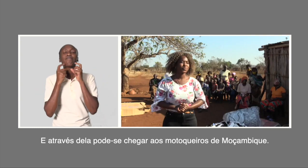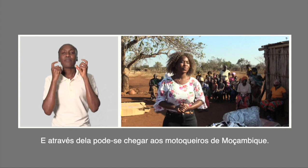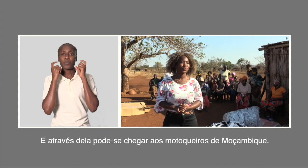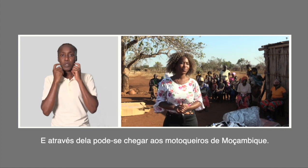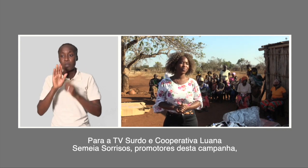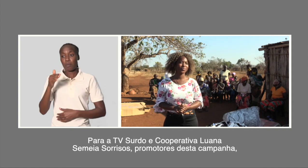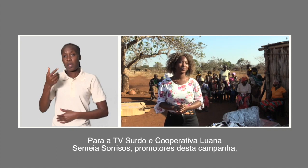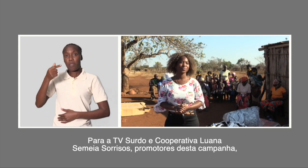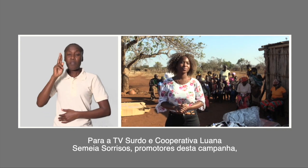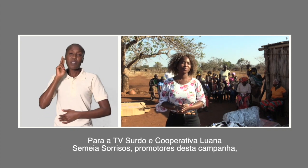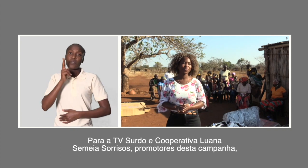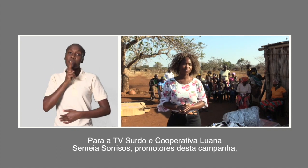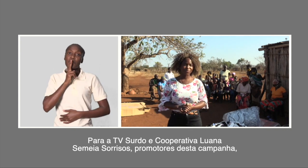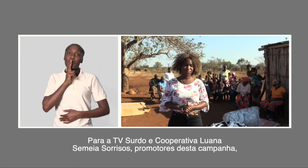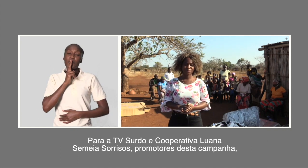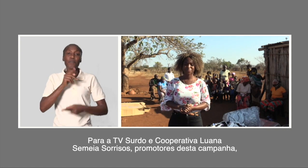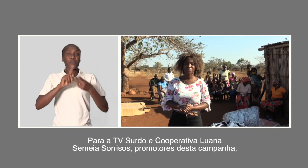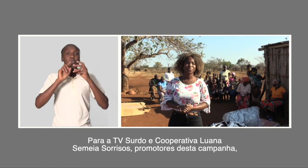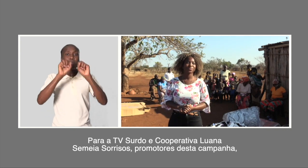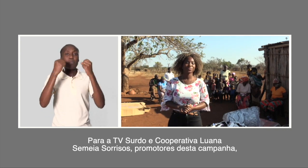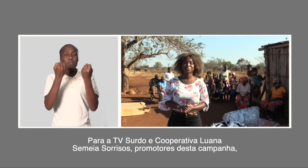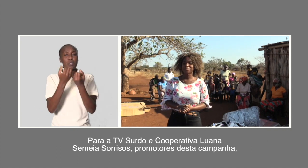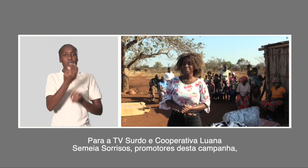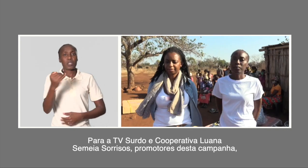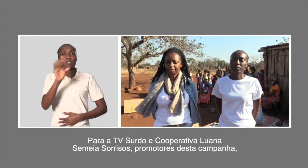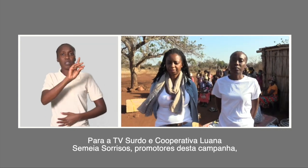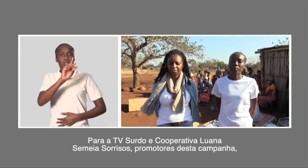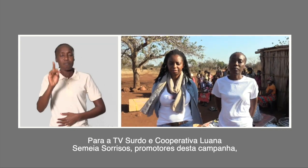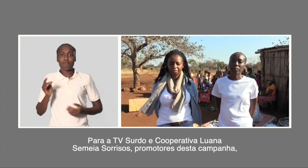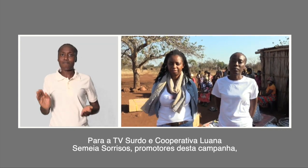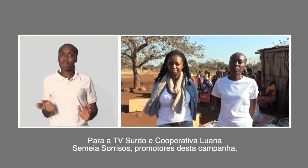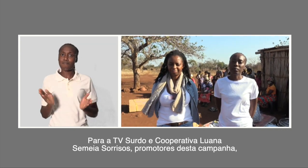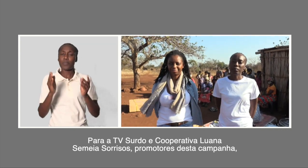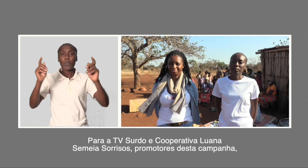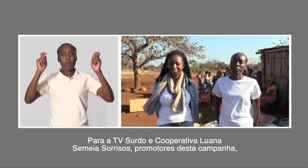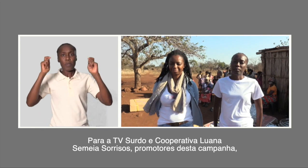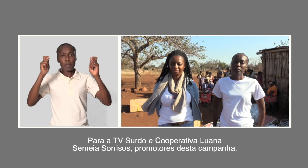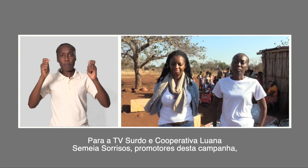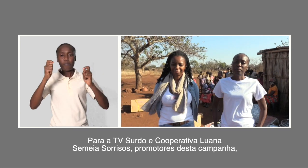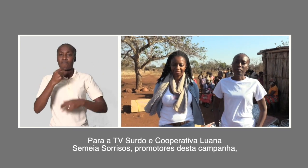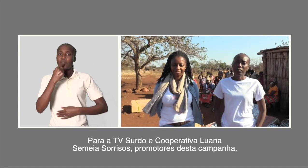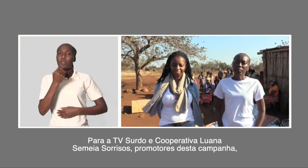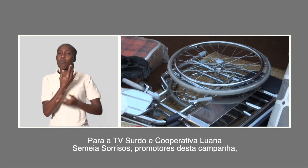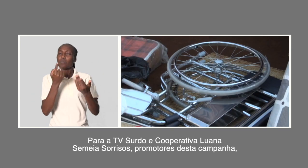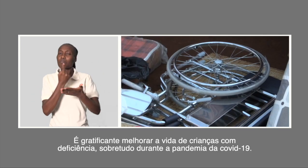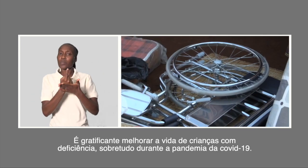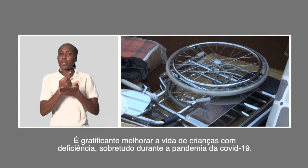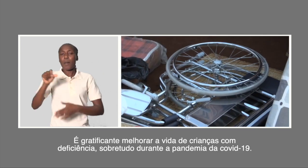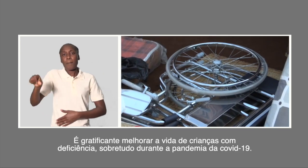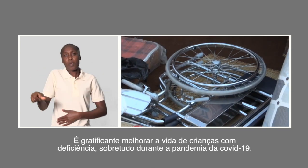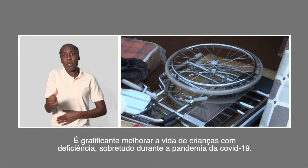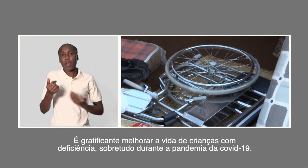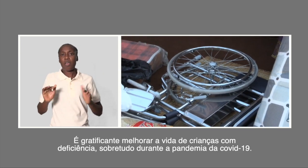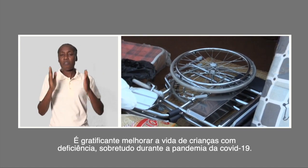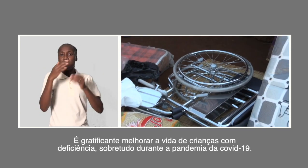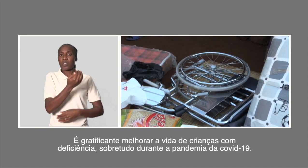Moçambique. Para a TV Surdo e a cooperativa Luana Semeia Sorrisos, promotores desta campanha, é gratificante melhorar a